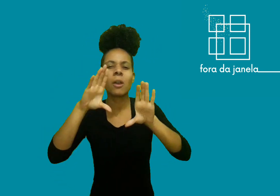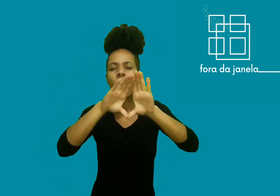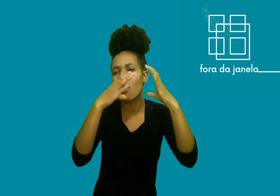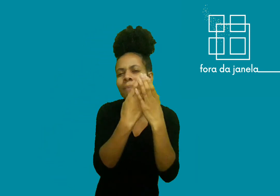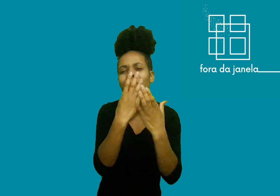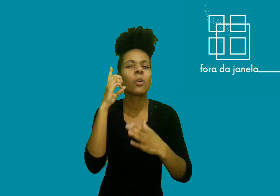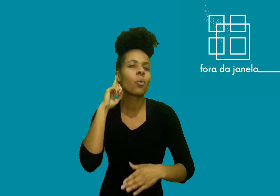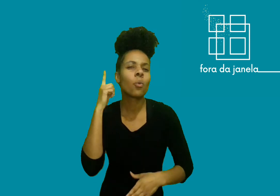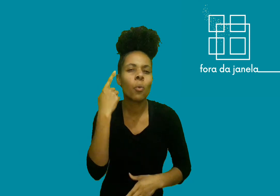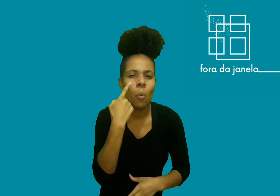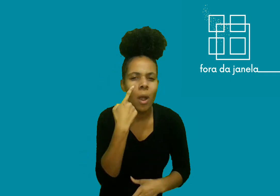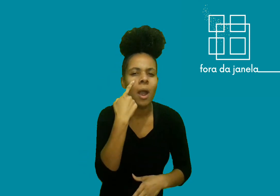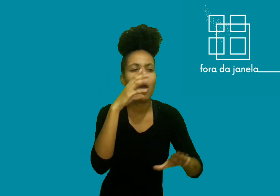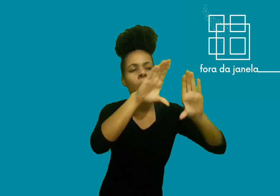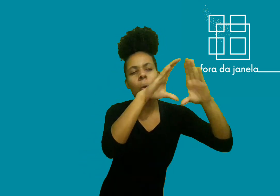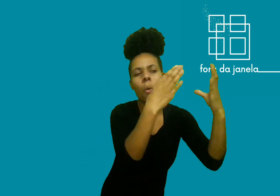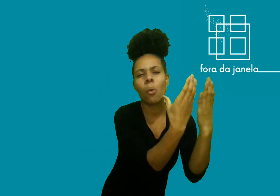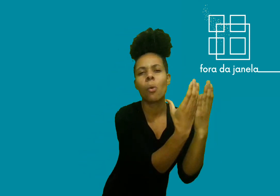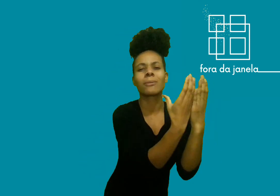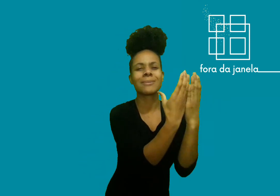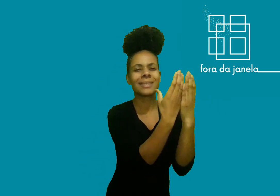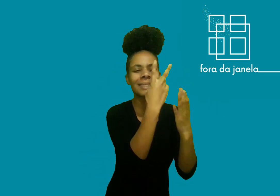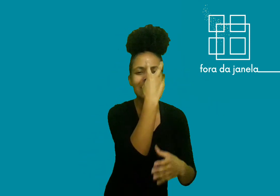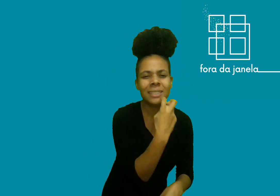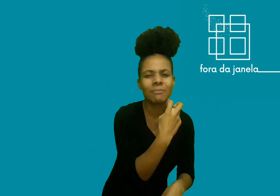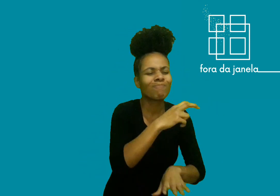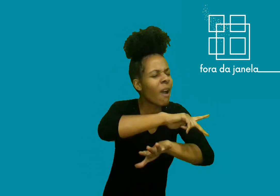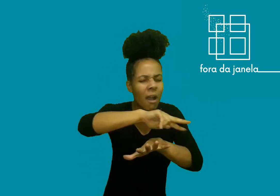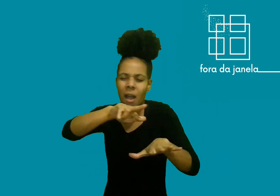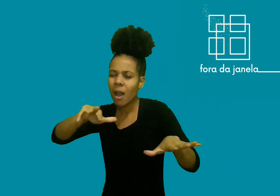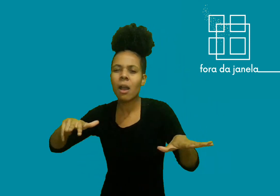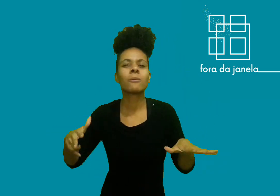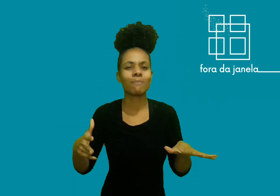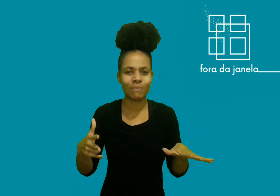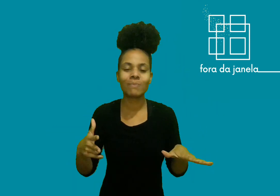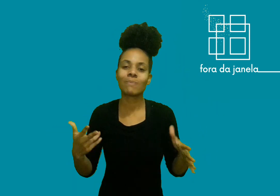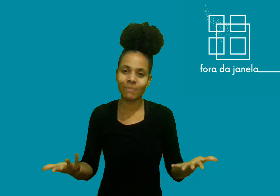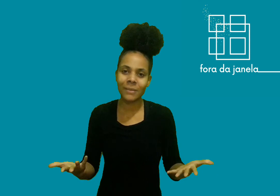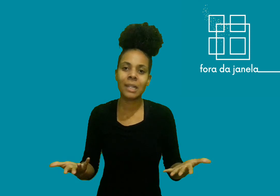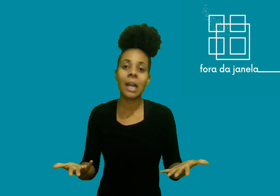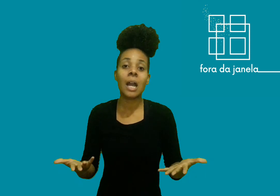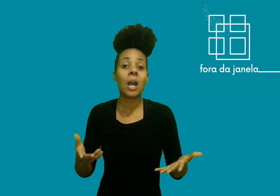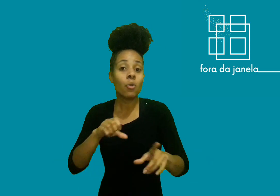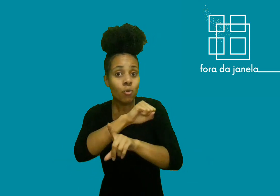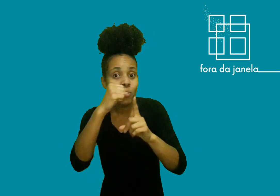surdocegos, cegos, enfim, a diversidade está aí e eu acho que o mais importante hoje é a gente entender que está